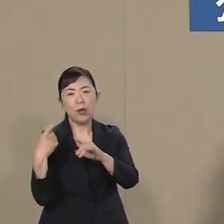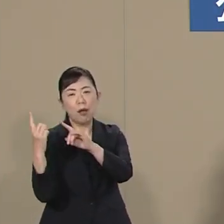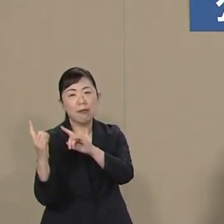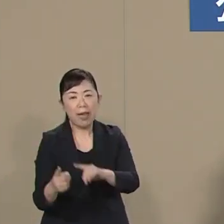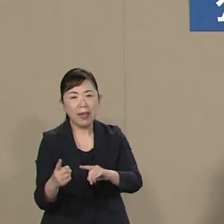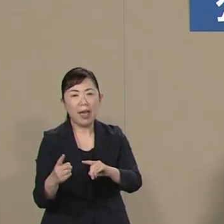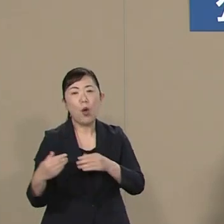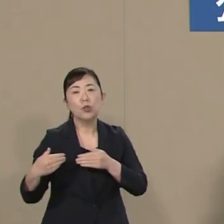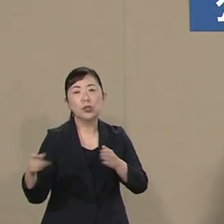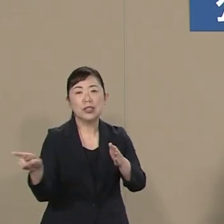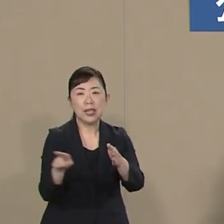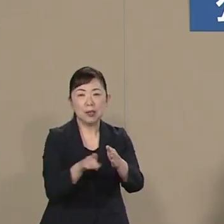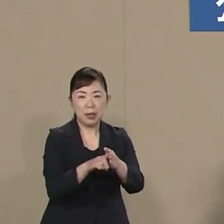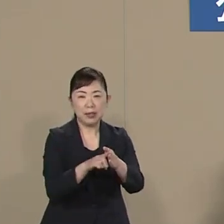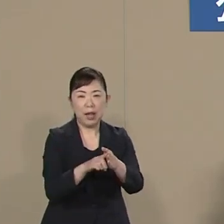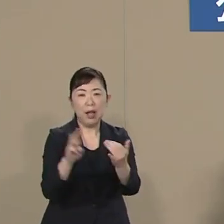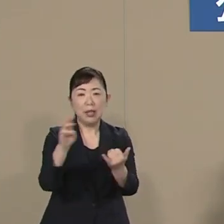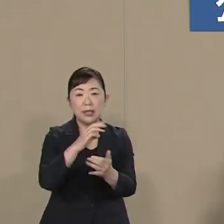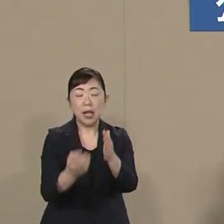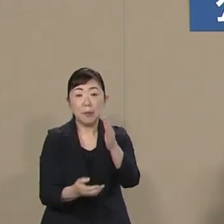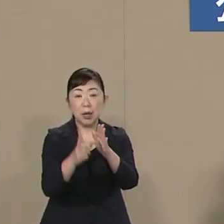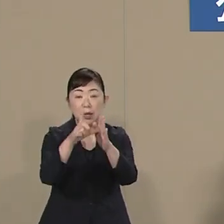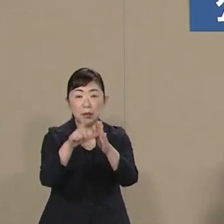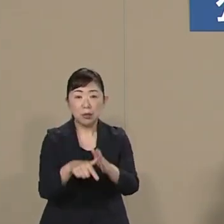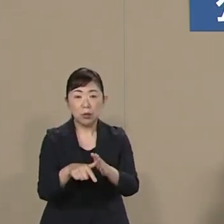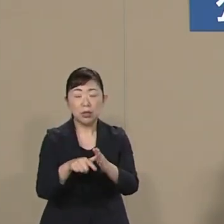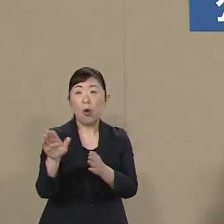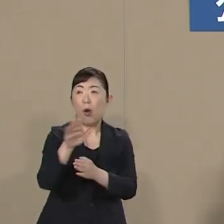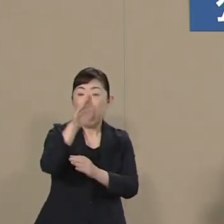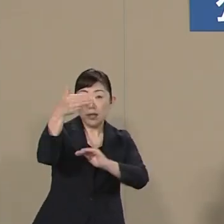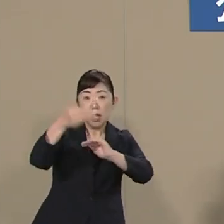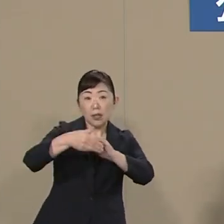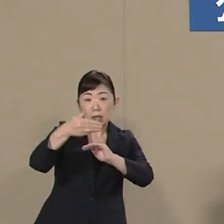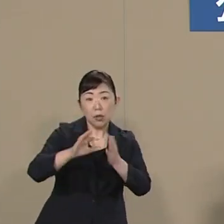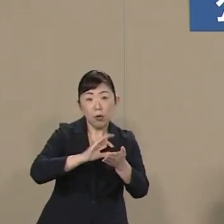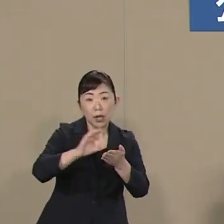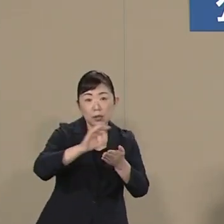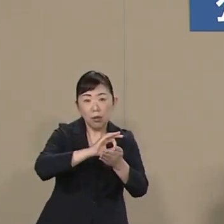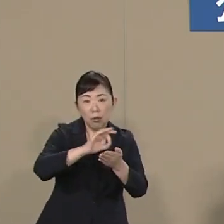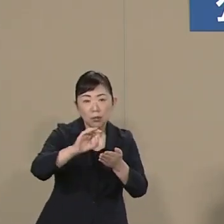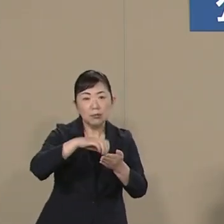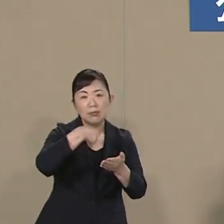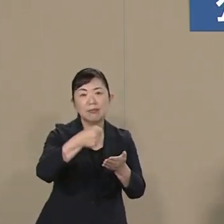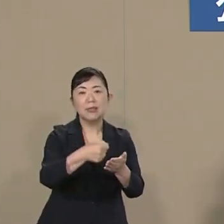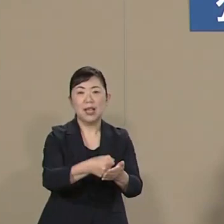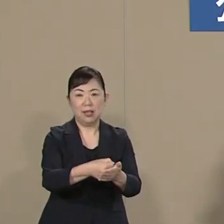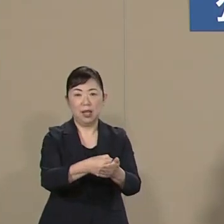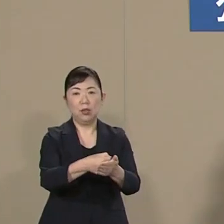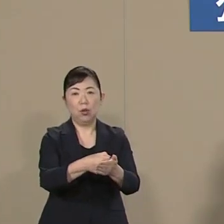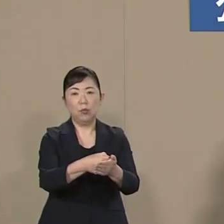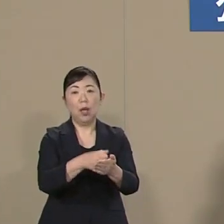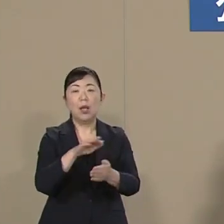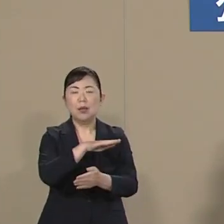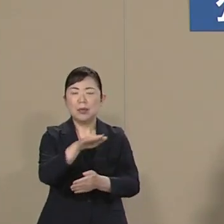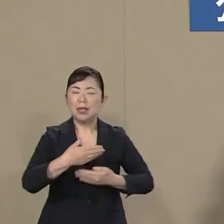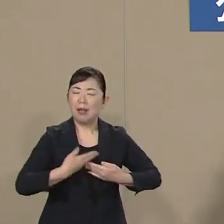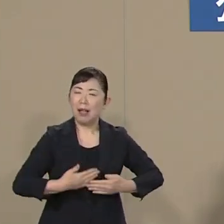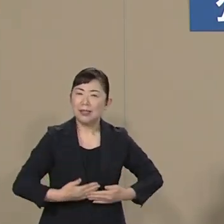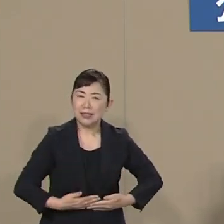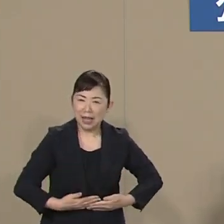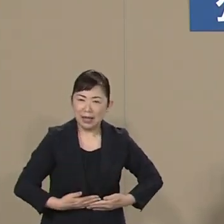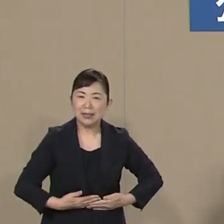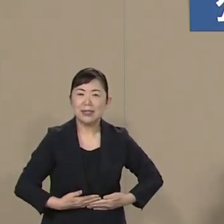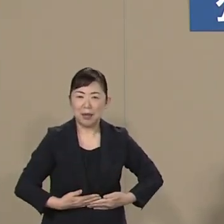軽減策を推進してきましたまた災害時における衛星写真の活用を実現するなど皆様の